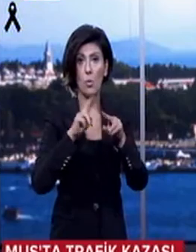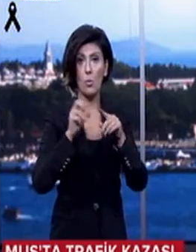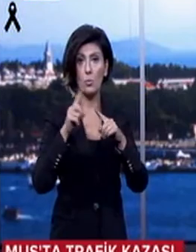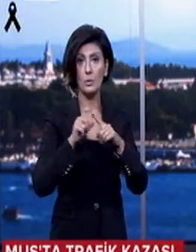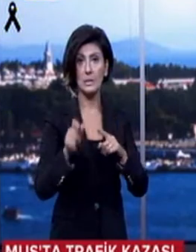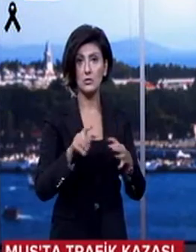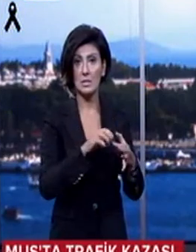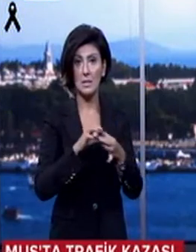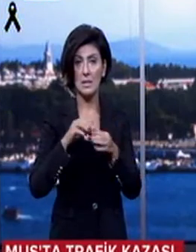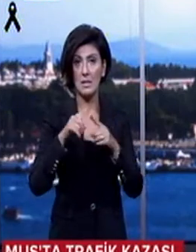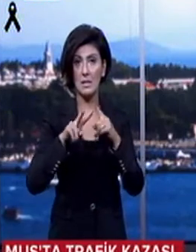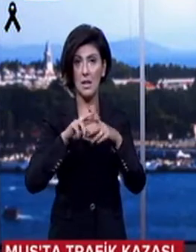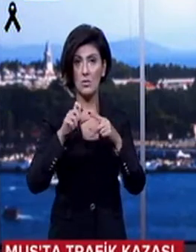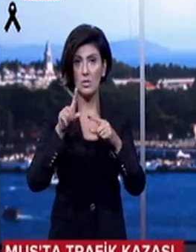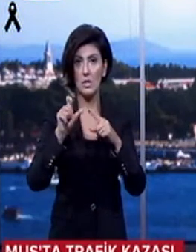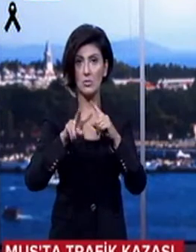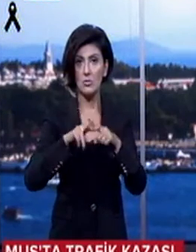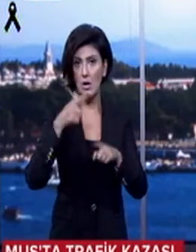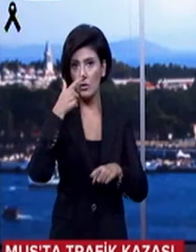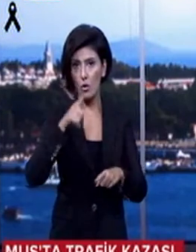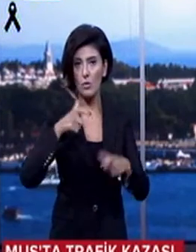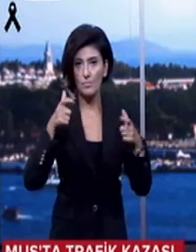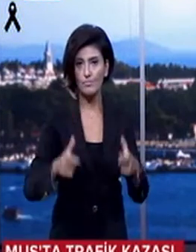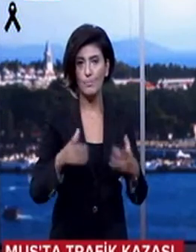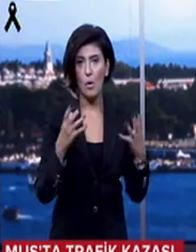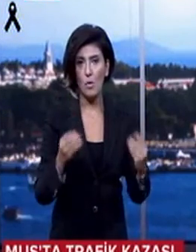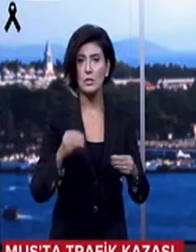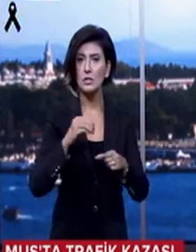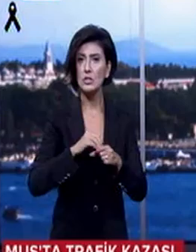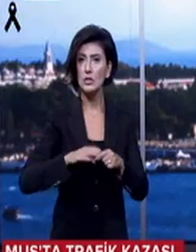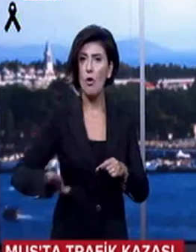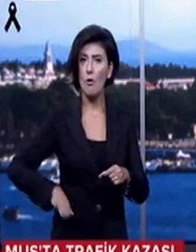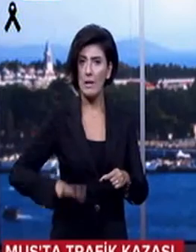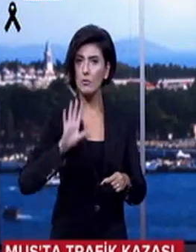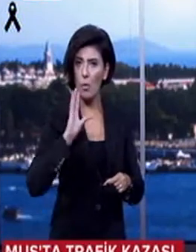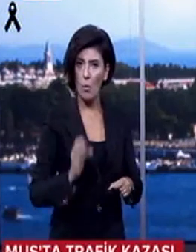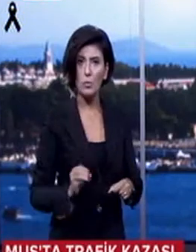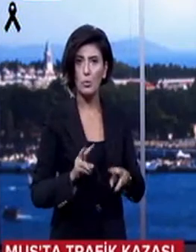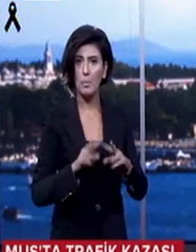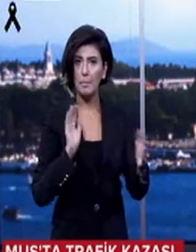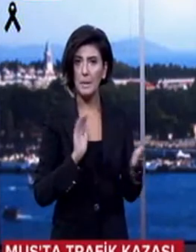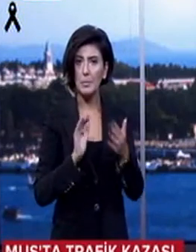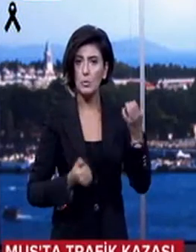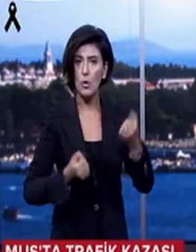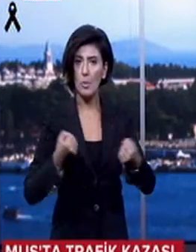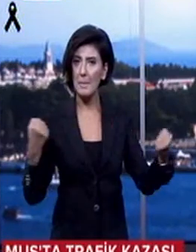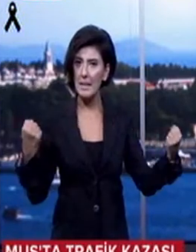ilçesine bağlı Taşlıca köyü mevkiinde meydana geldi. İçinde öğrencilerin de bulunduğu minibüs otomobille